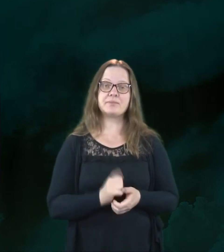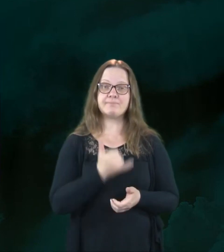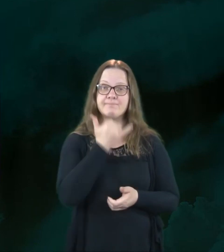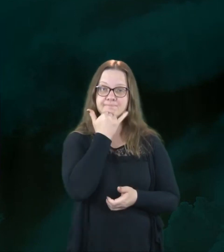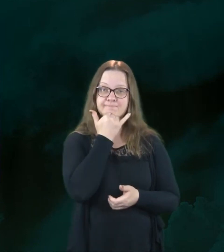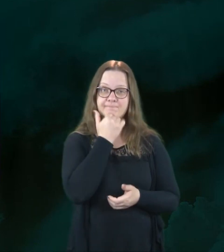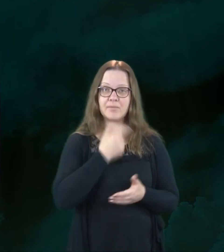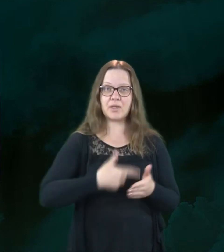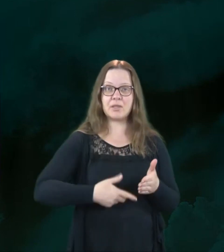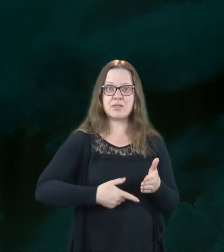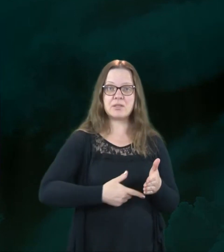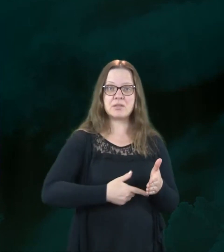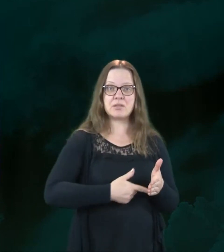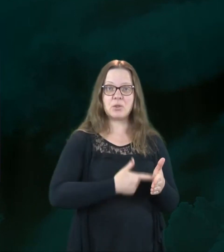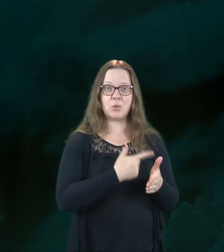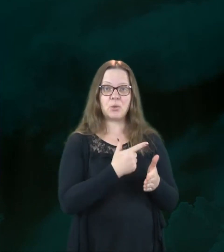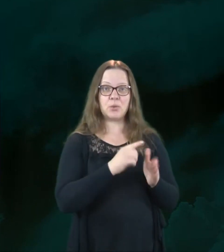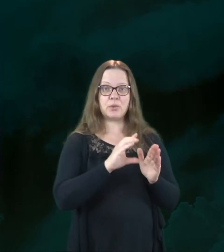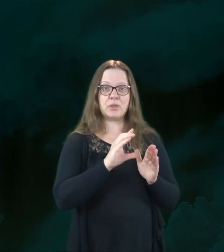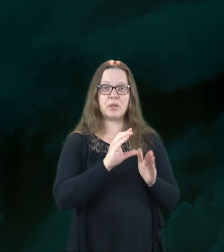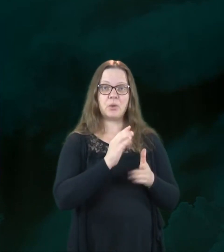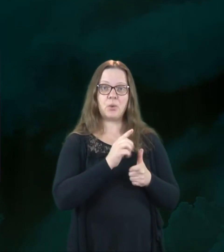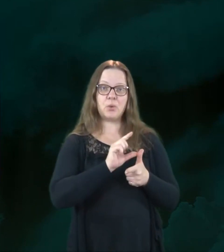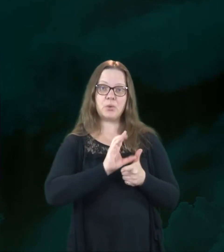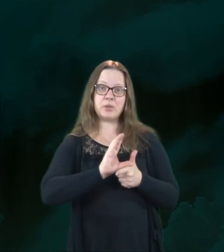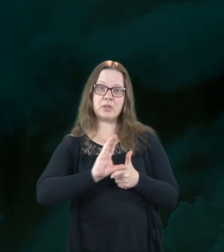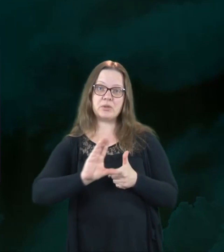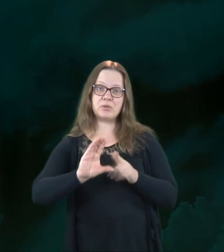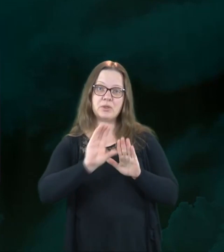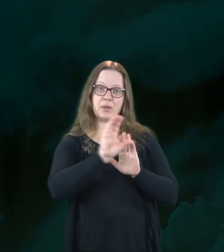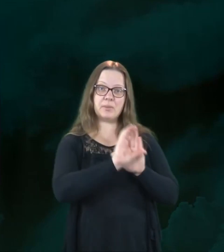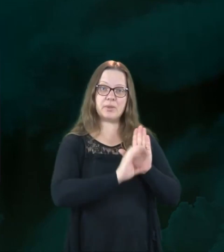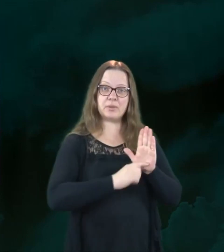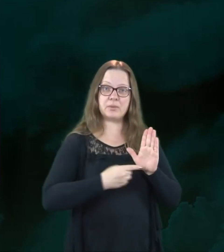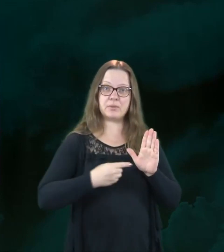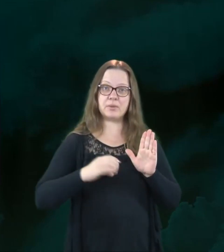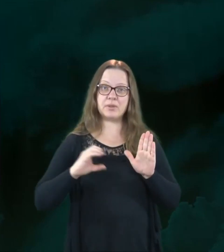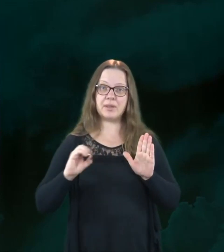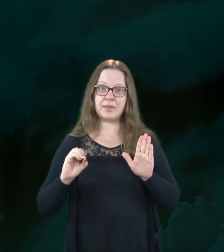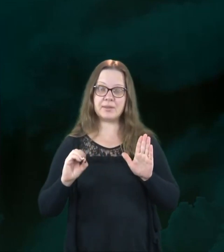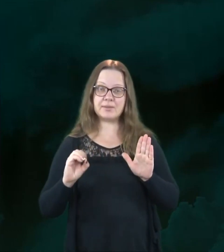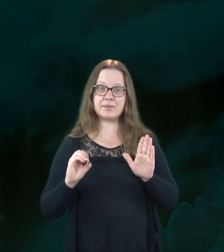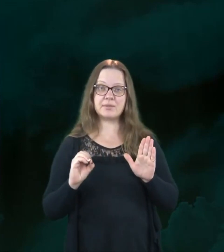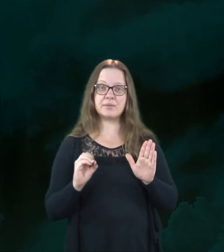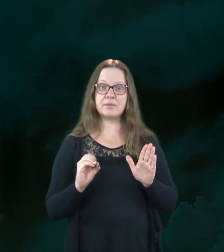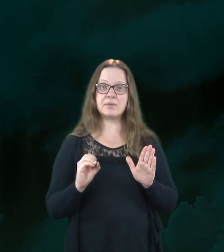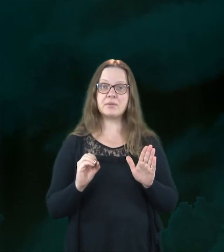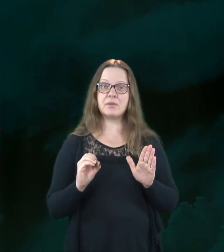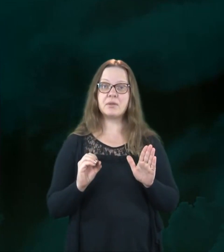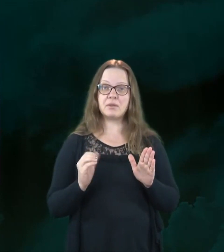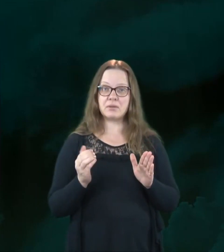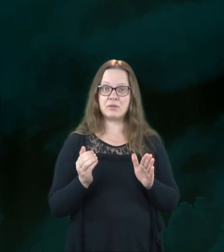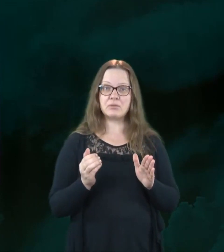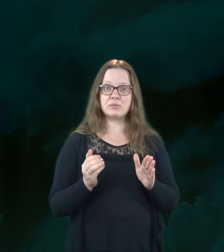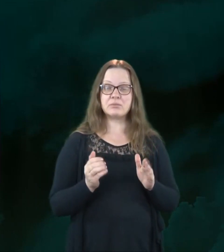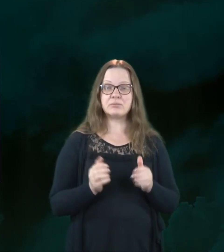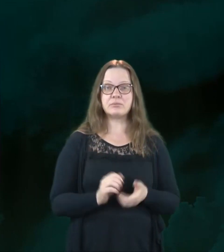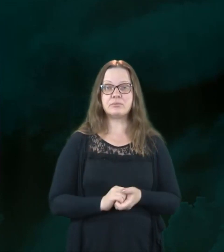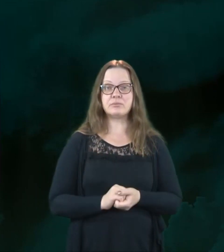Em 2 Coríntios capítulo 10, como diz, vamos abrir a nossa Bíblia,